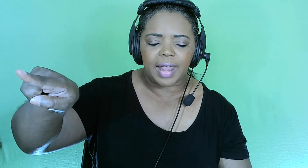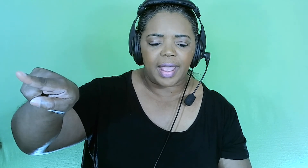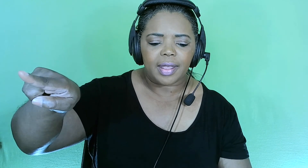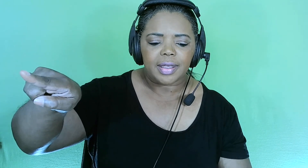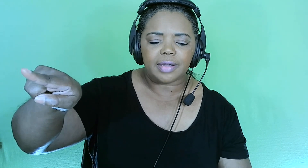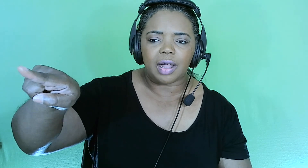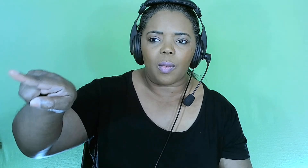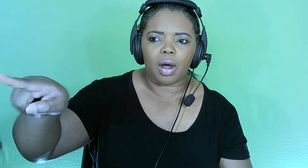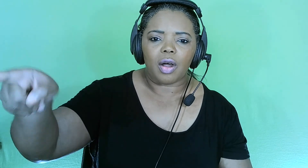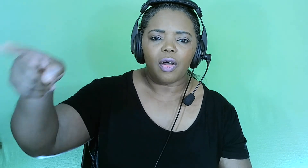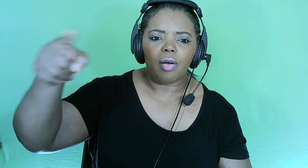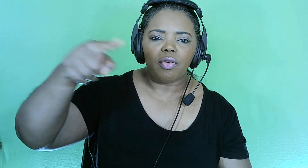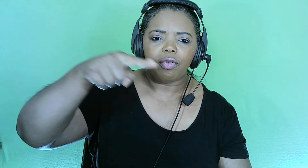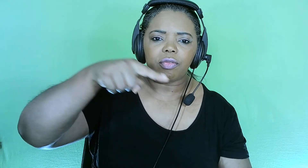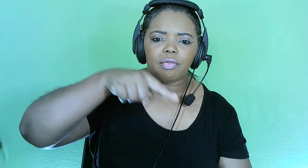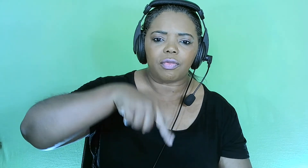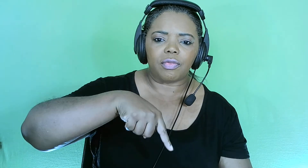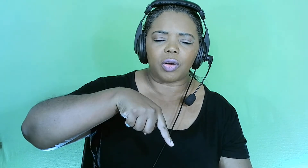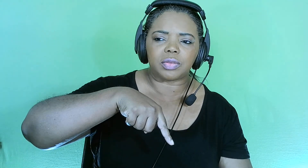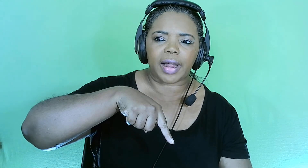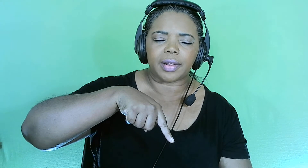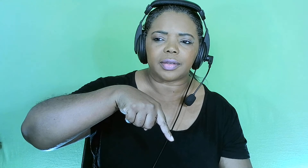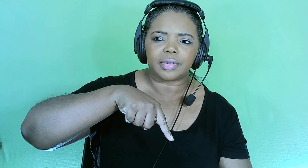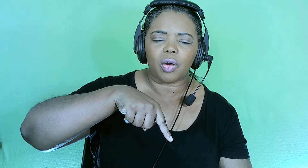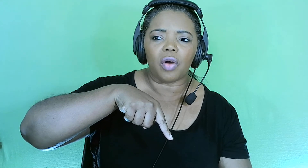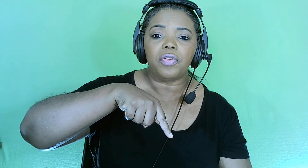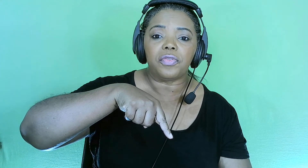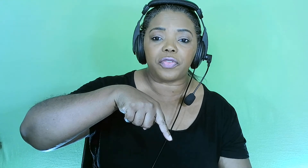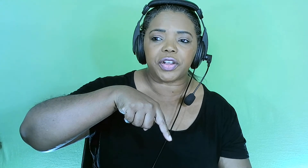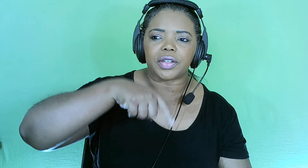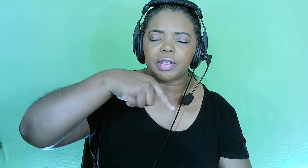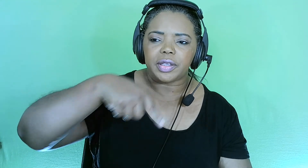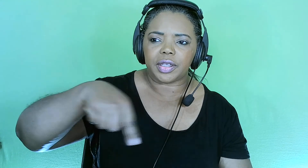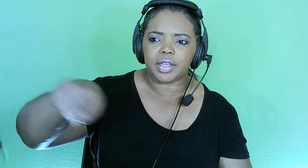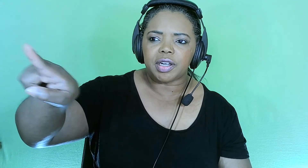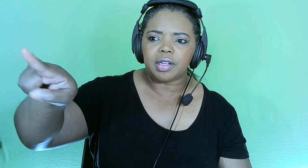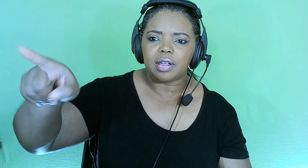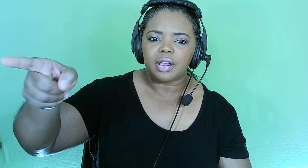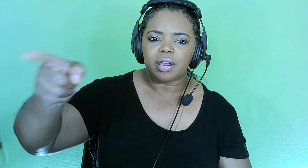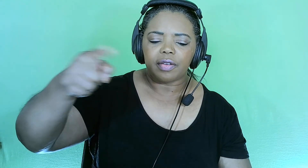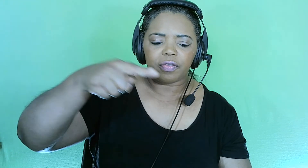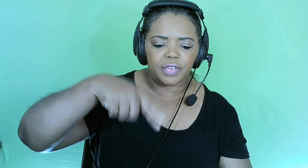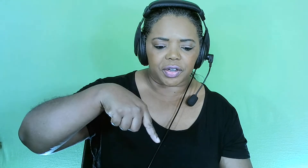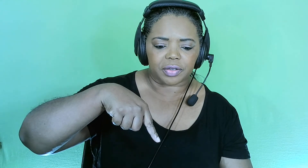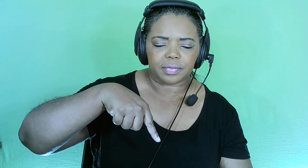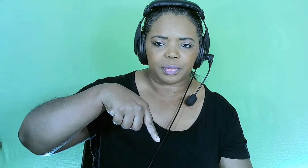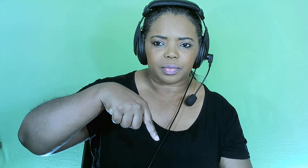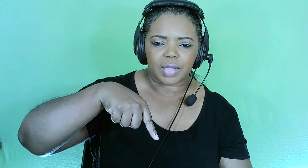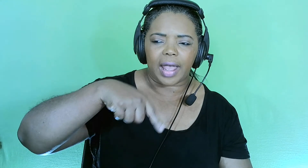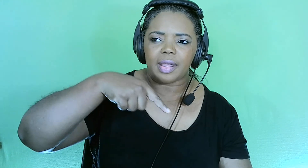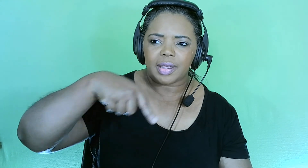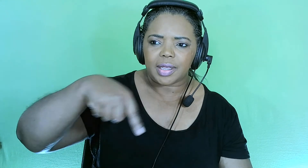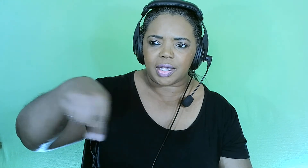né? Então, ó. Voltar. Ou vir. Ir, vir. Tá?